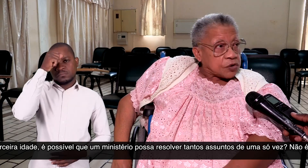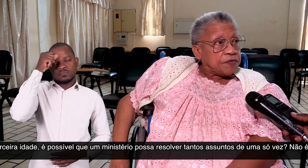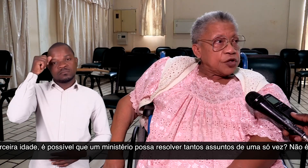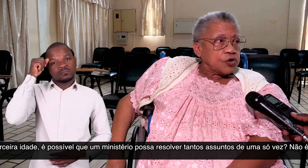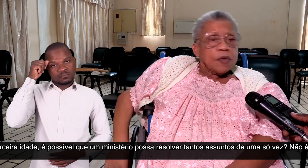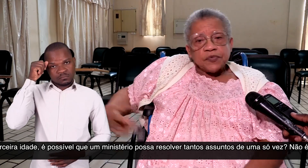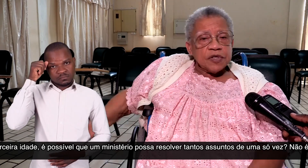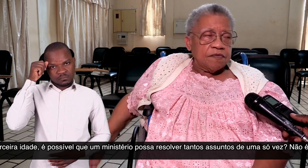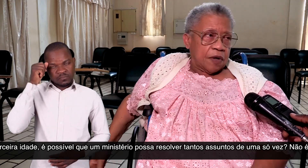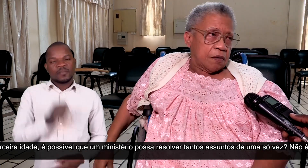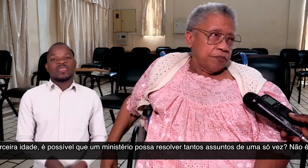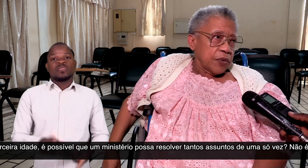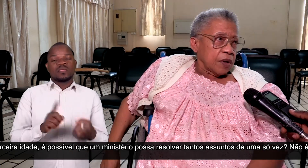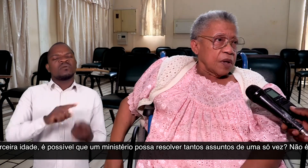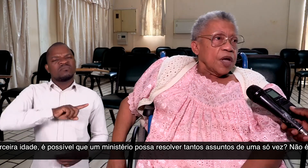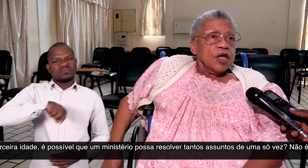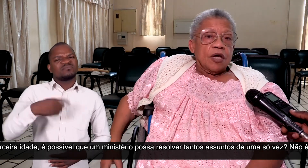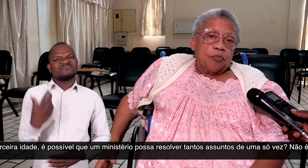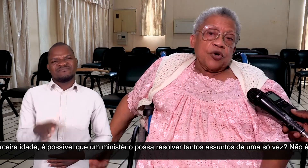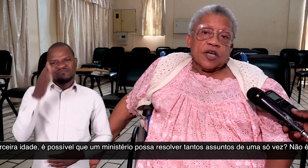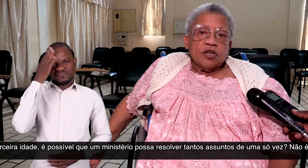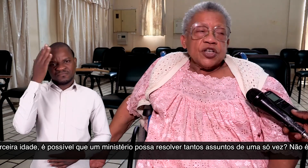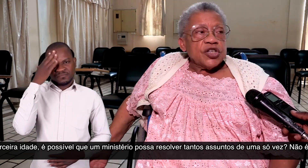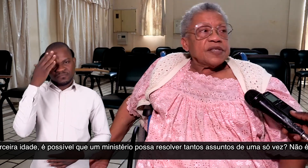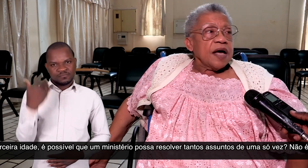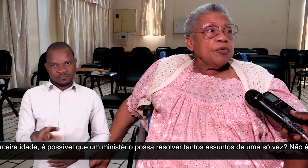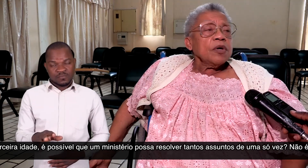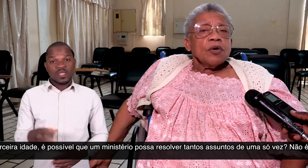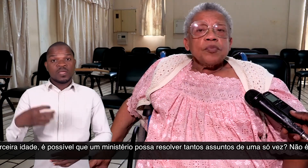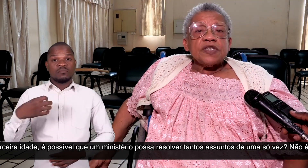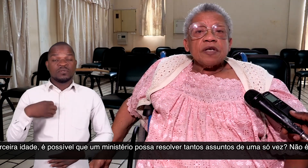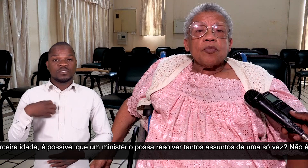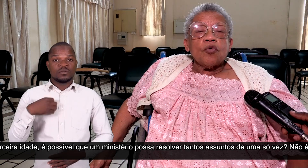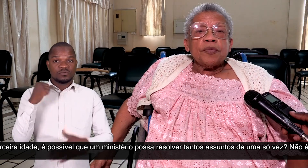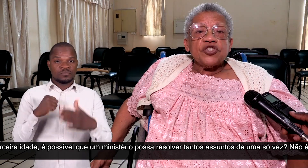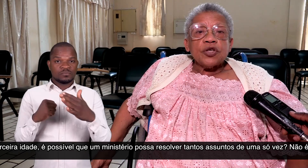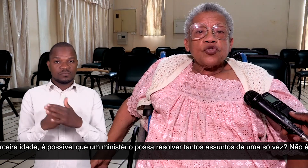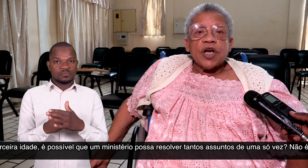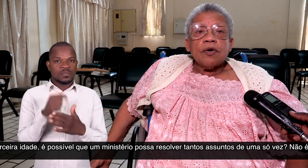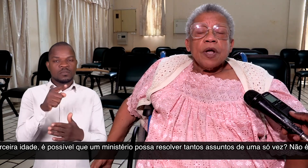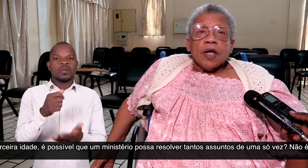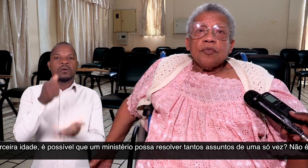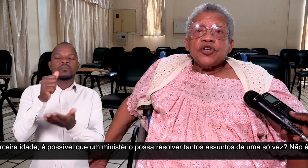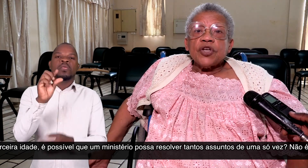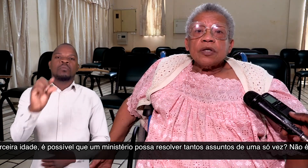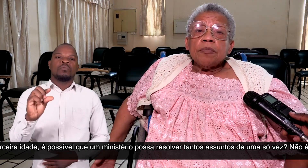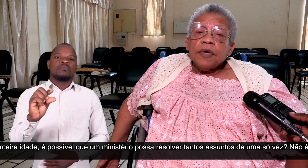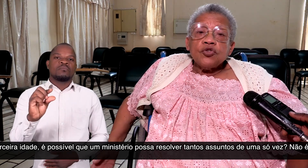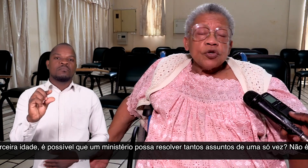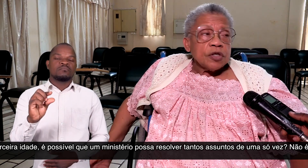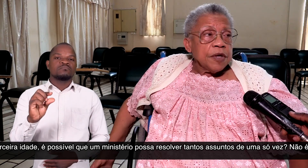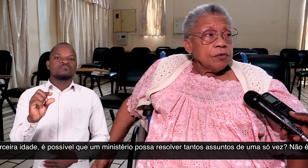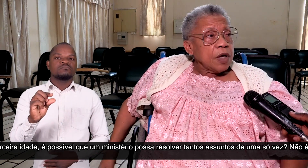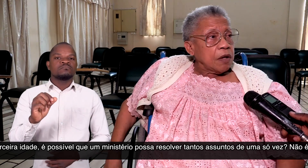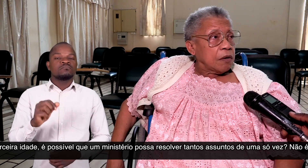de uma só vez? Não é possível. E o orçamento? E por aquilo que a gente sabe, o Ministério do Gênero é o ministério que